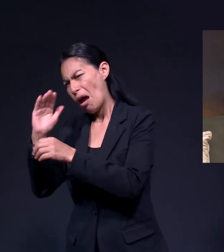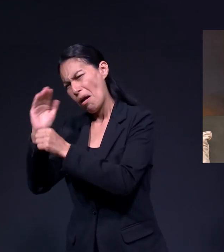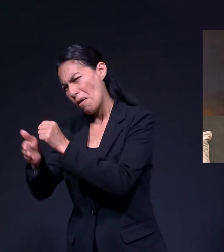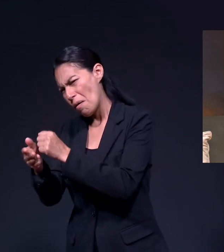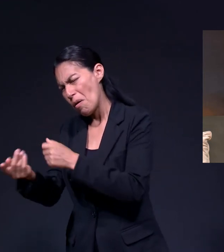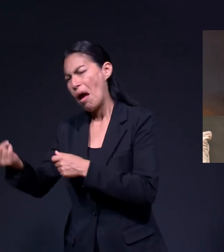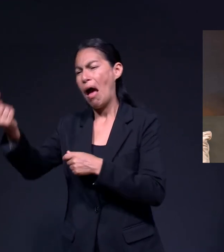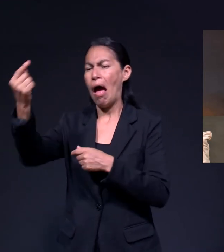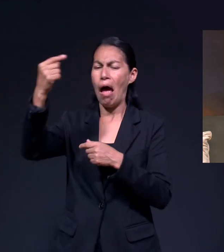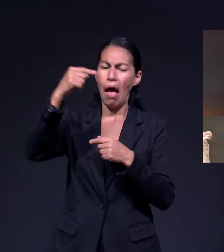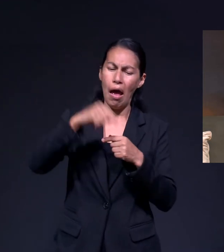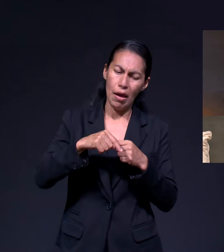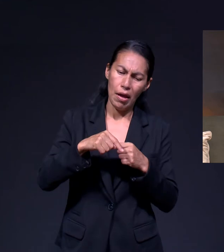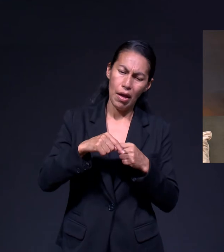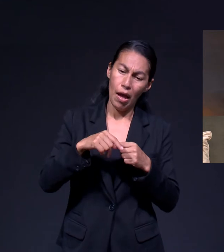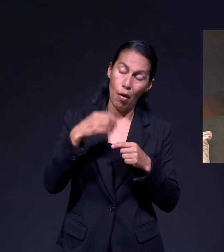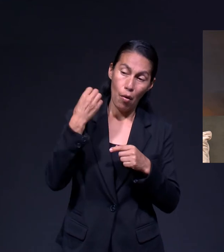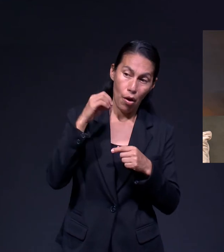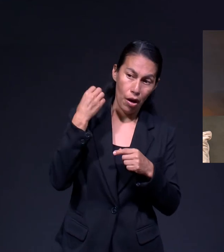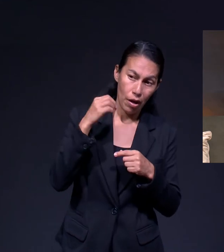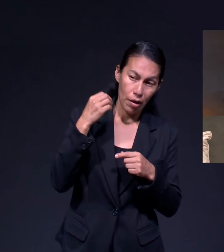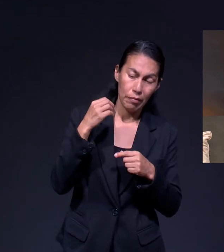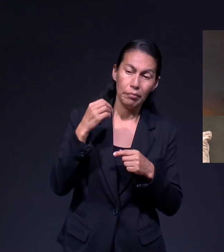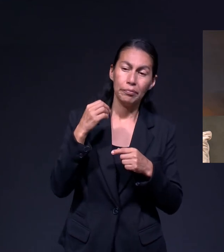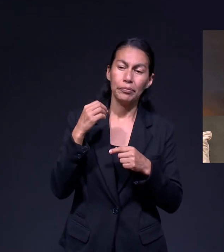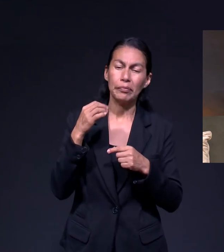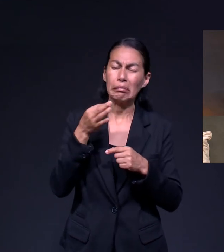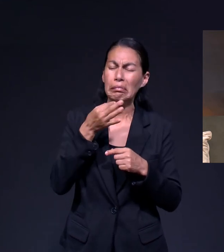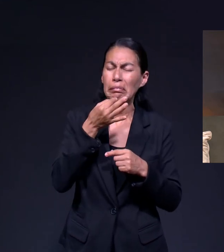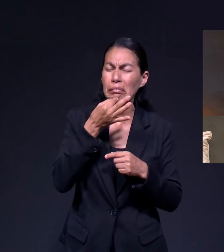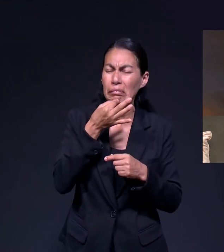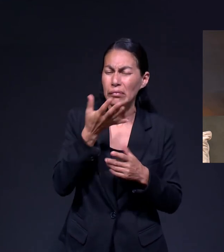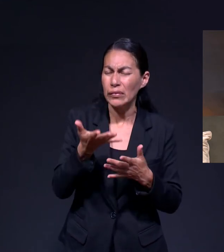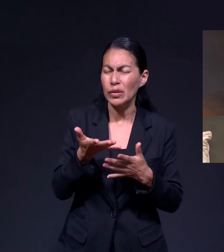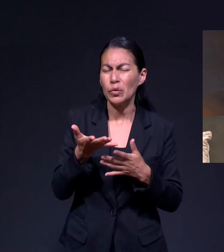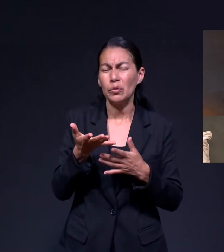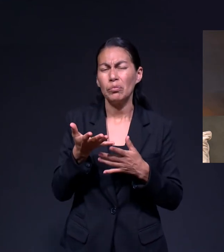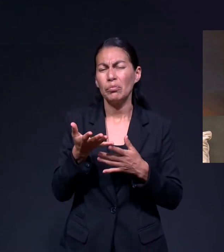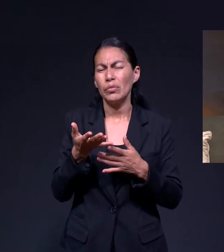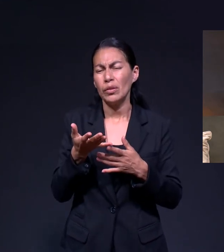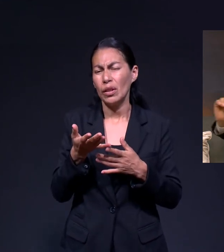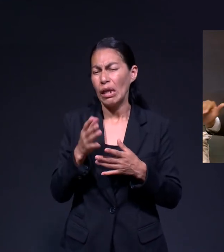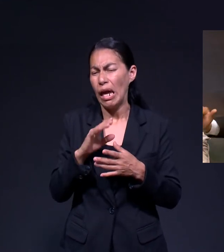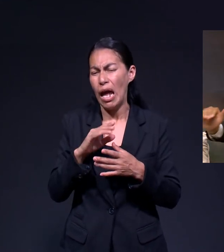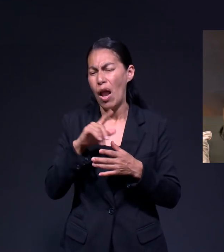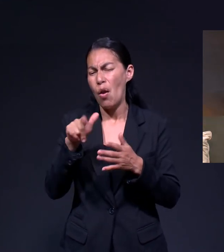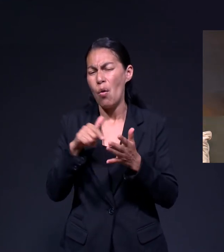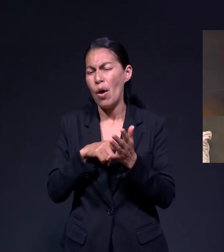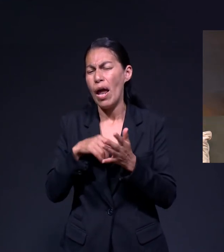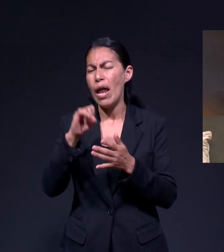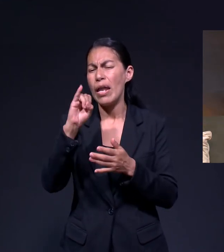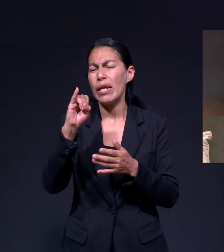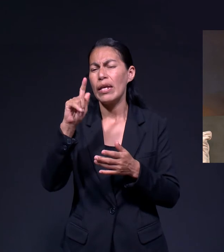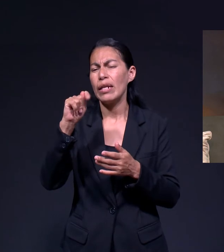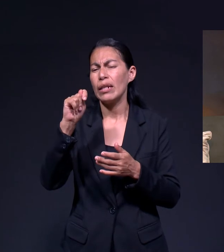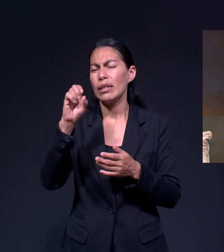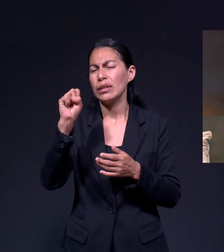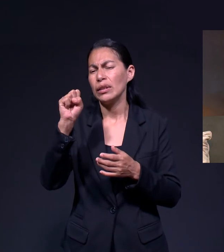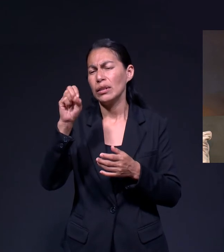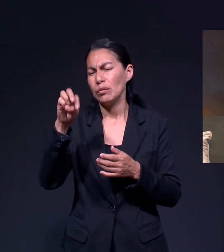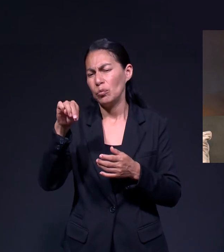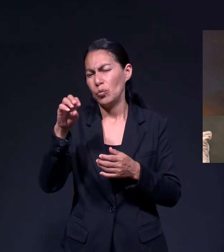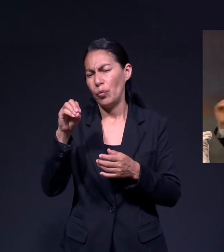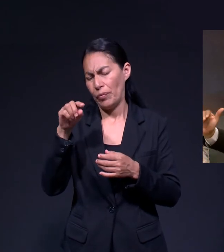hay en veracruz y vamos a hacer la ciudad de oaxaca llegamos de regreso nos encontramos ya a pocos minutos de